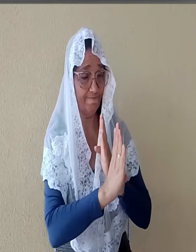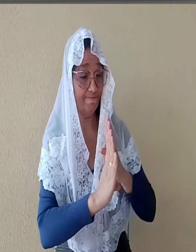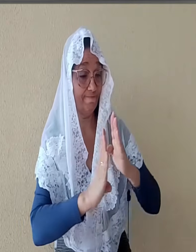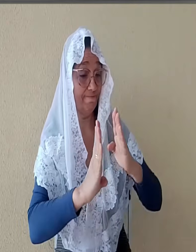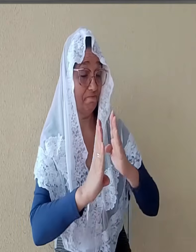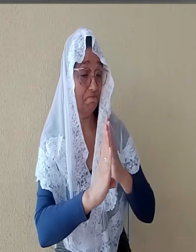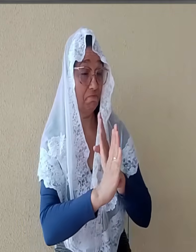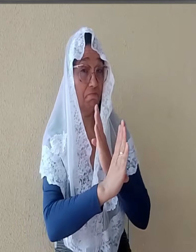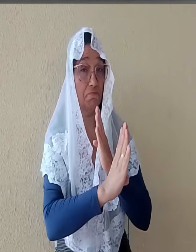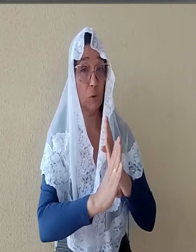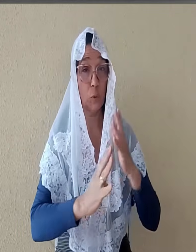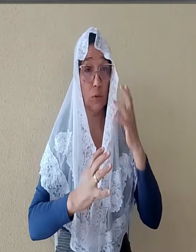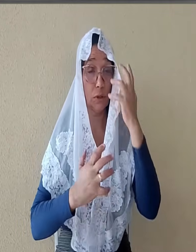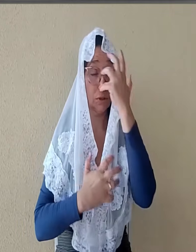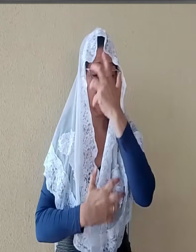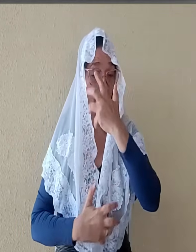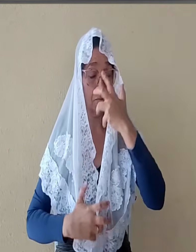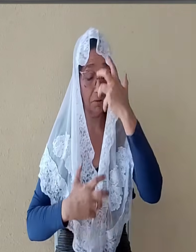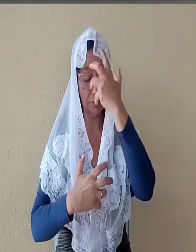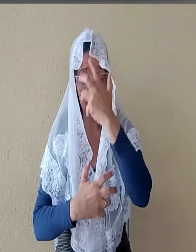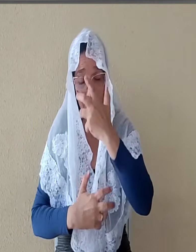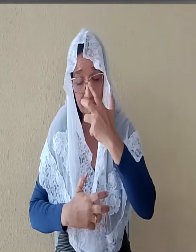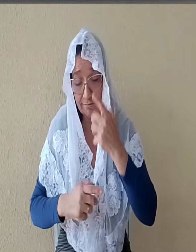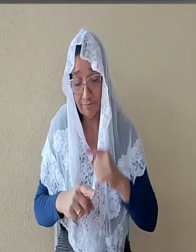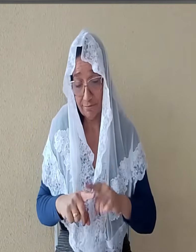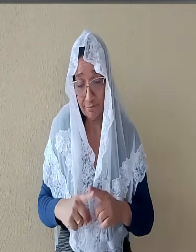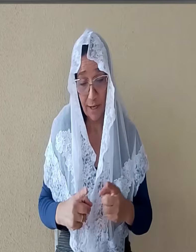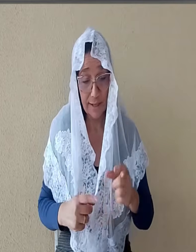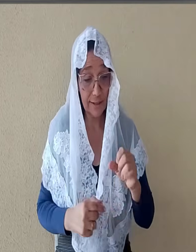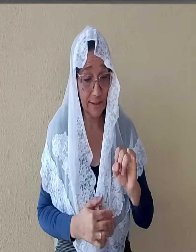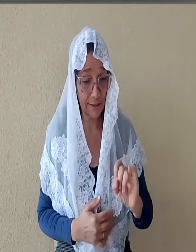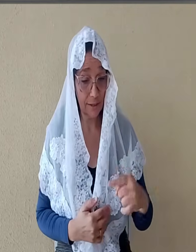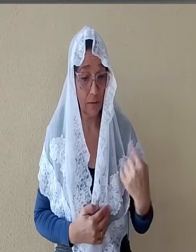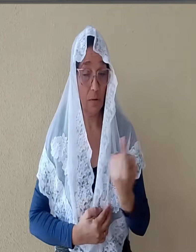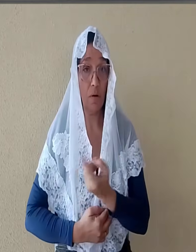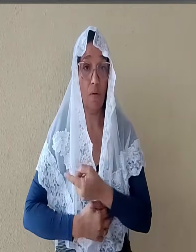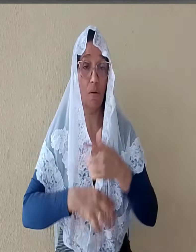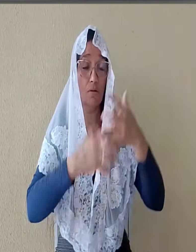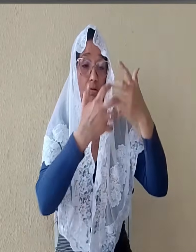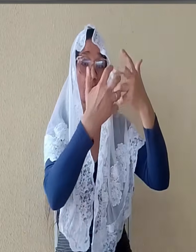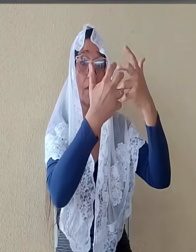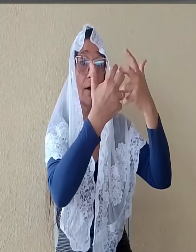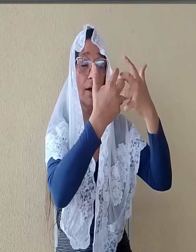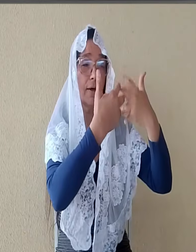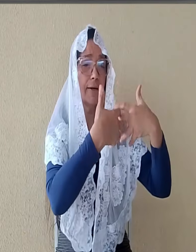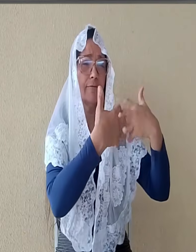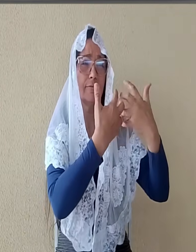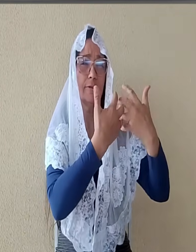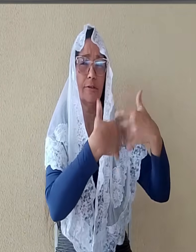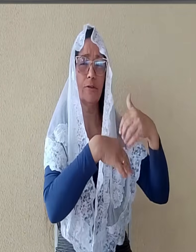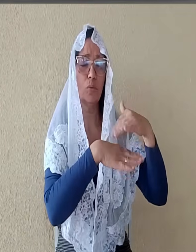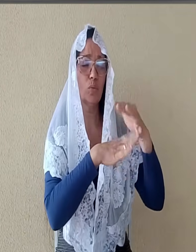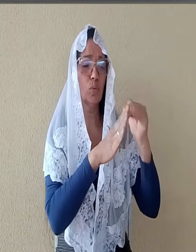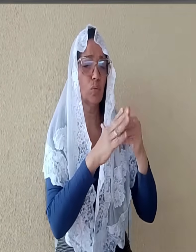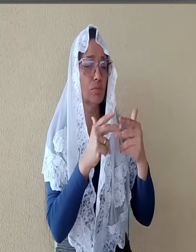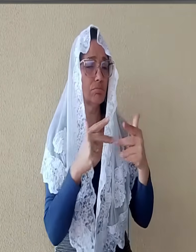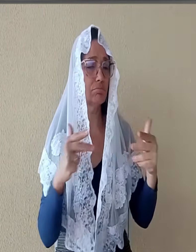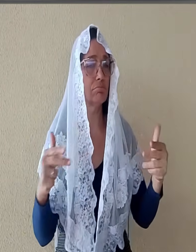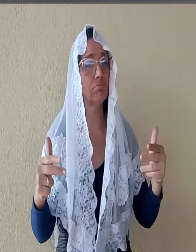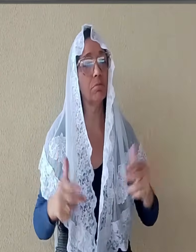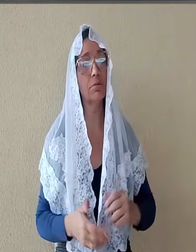e aonde nós estamos, irmãos, falta muito pouco para nós encontrar o nosso grande